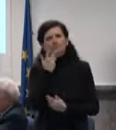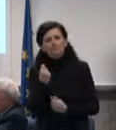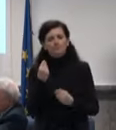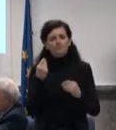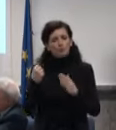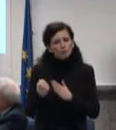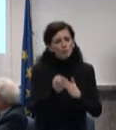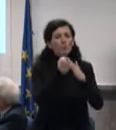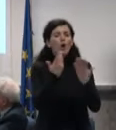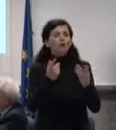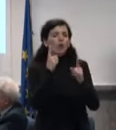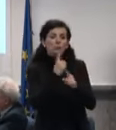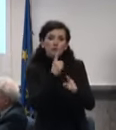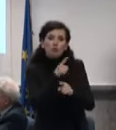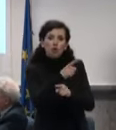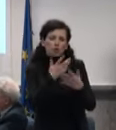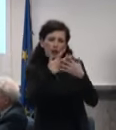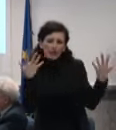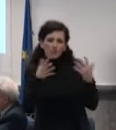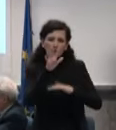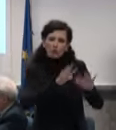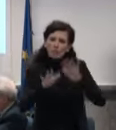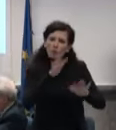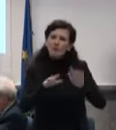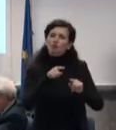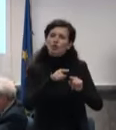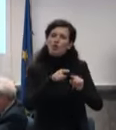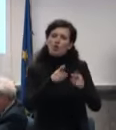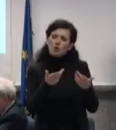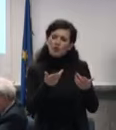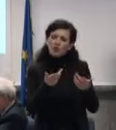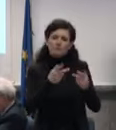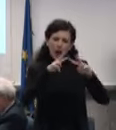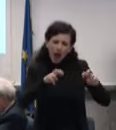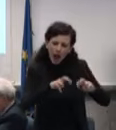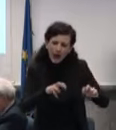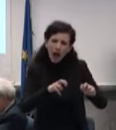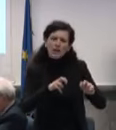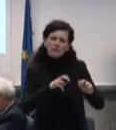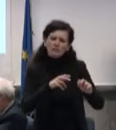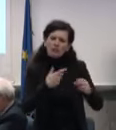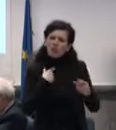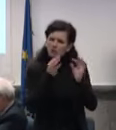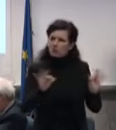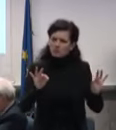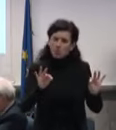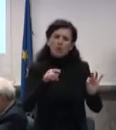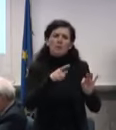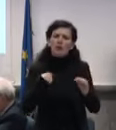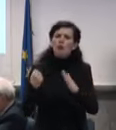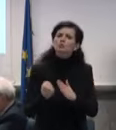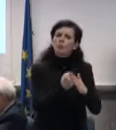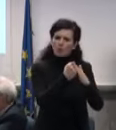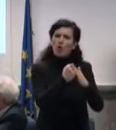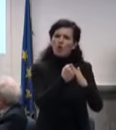avere qualche chiarimento di avere qualche anche delle informazioni piuttosto che dei bisogni di analisi e così via e questo supporto avviene sia